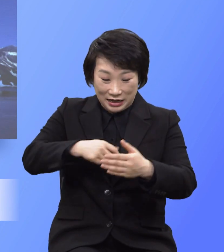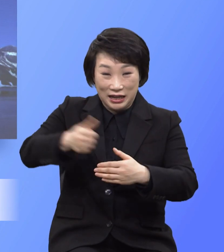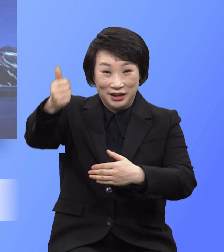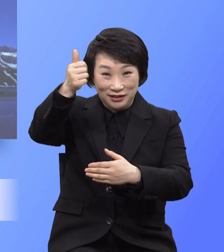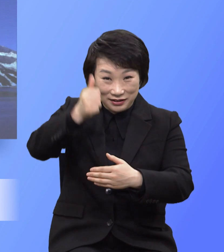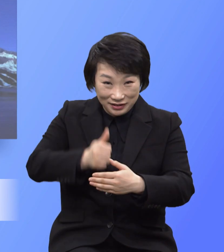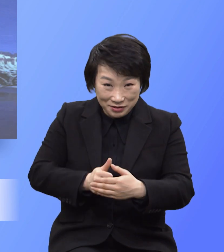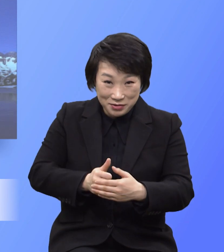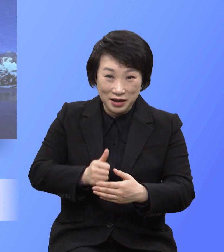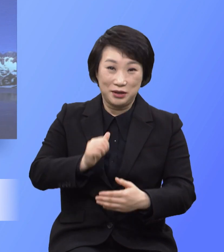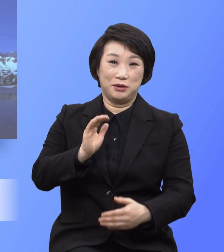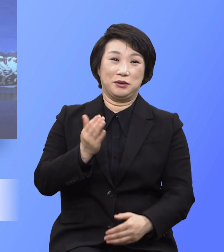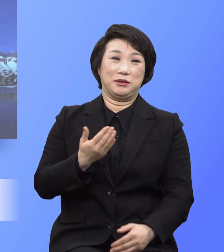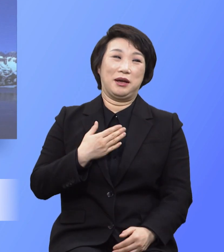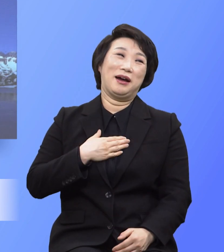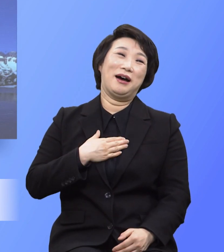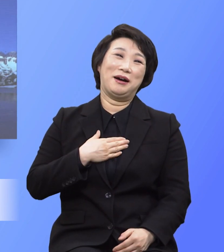안에